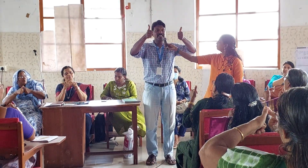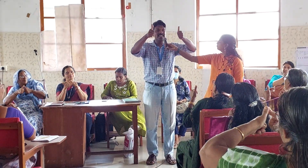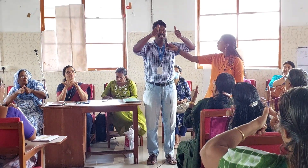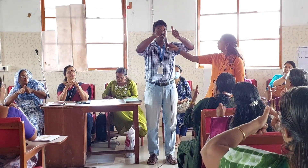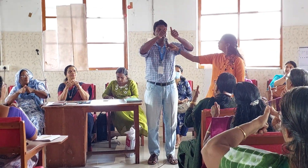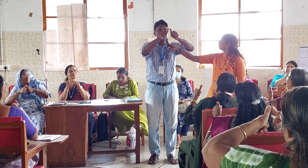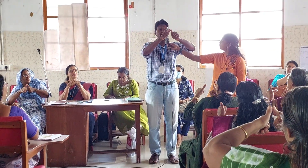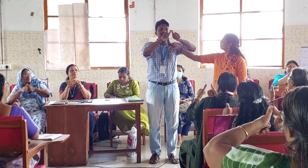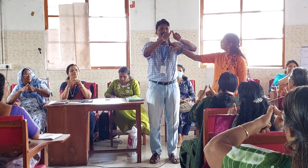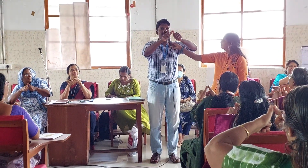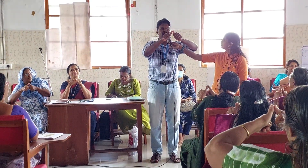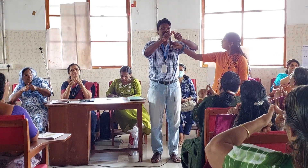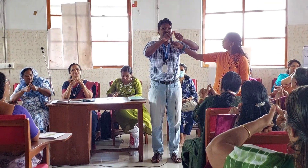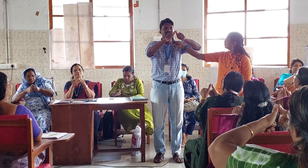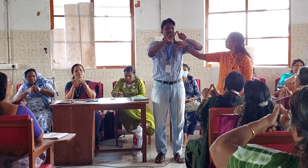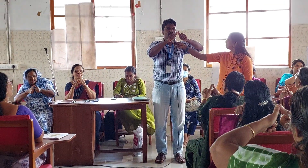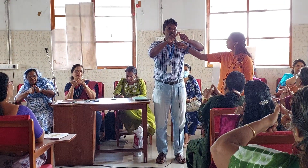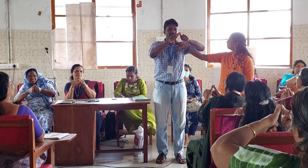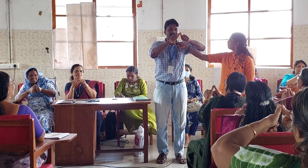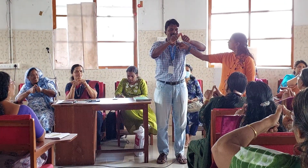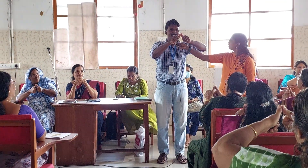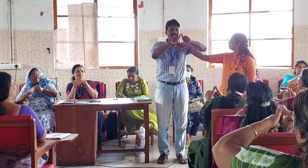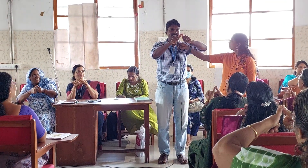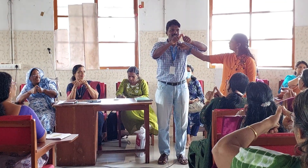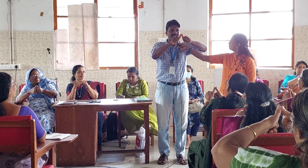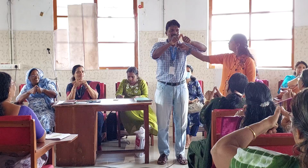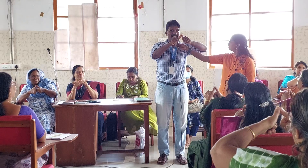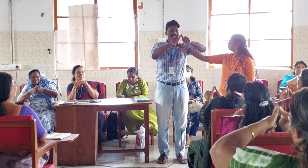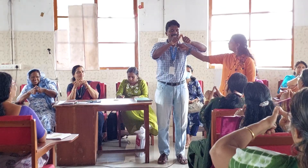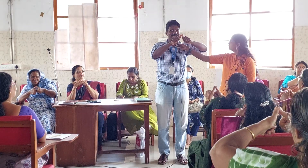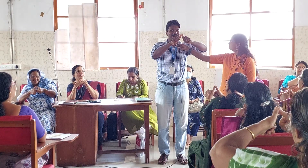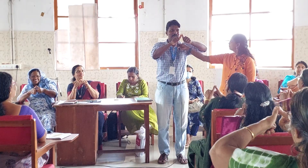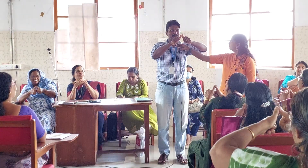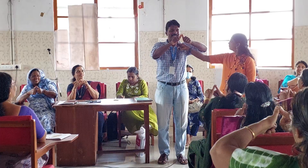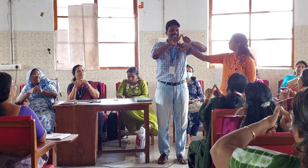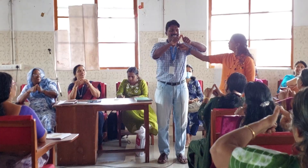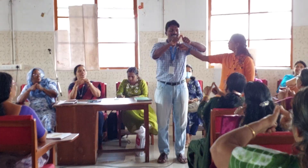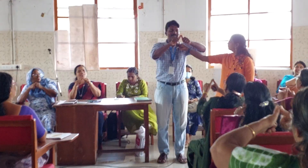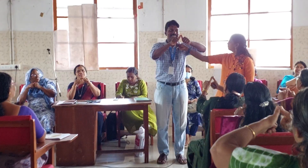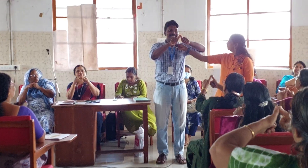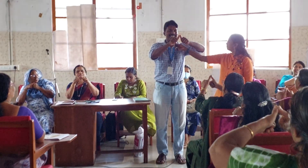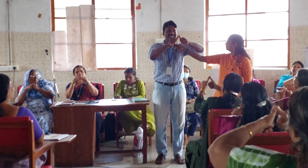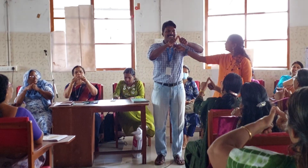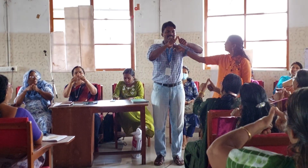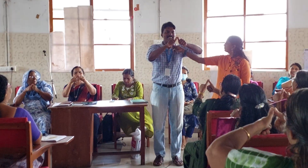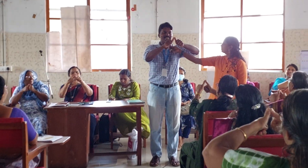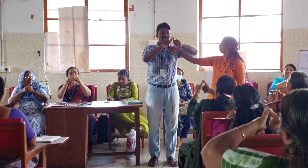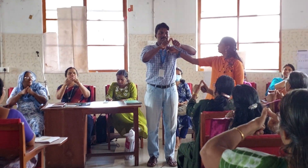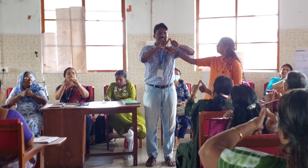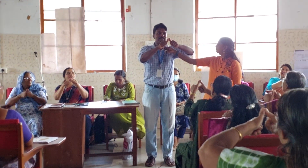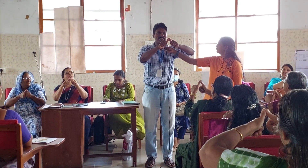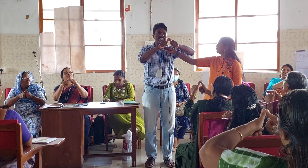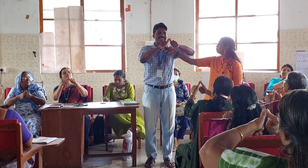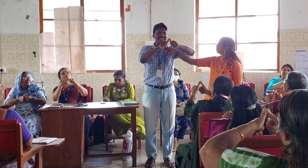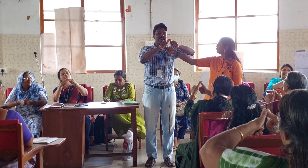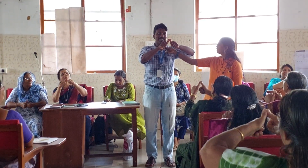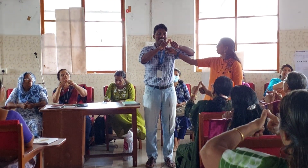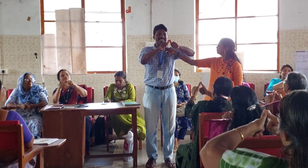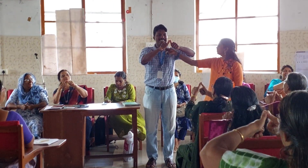കൈ രണ്ടും കൂട്ടി വെച്ചാൽ എ ആയി. ഓക്കെ, ഇതെല്ലാവരും ഒന്ന് പഠിച്ചിരിക്കണം. ഇത് കഴിഞ്ഞിട്ട് അവരവരുടെ പേര് പറയാനുള്ള അറിവ് നിങ്ങൾ